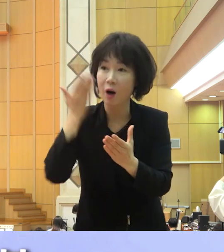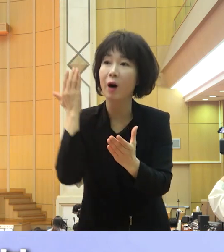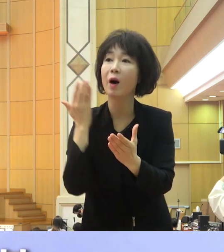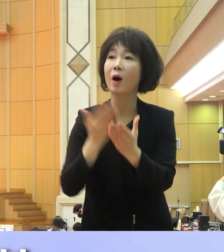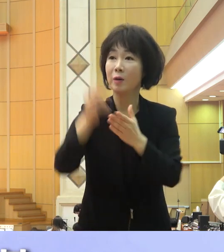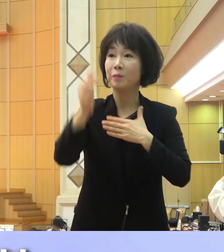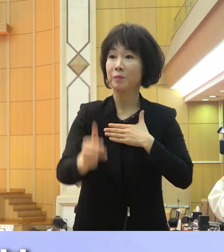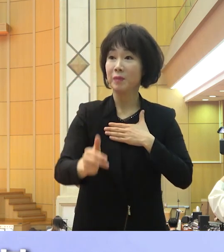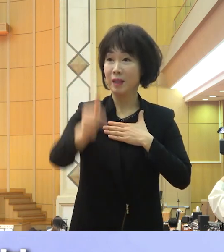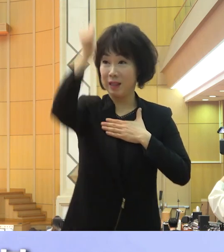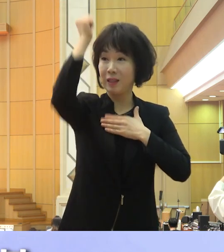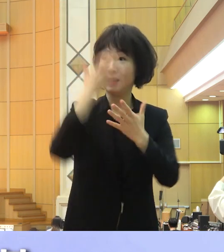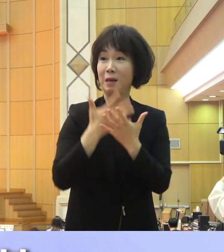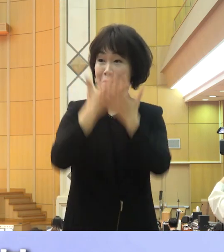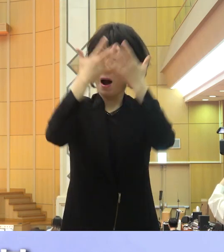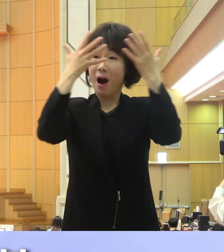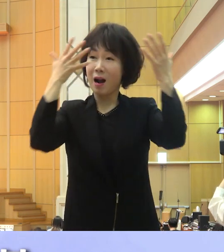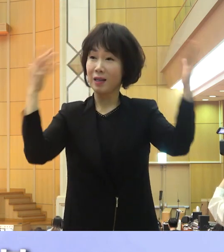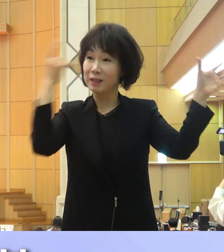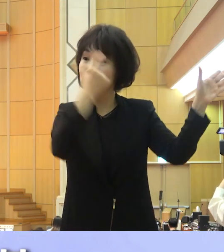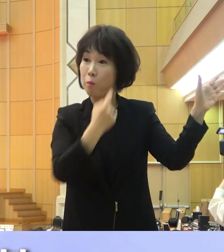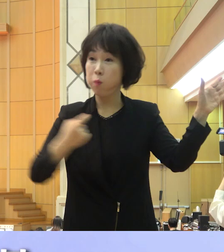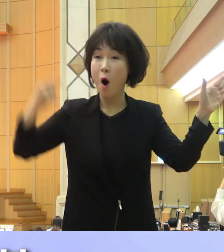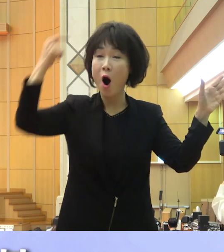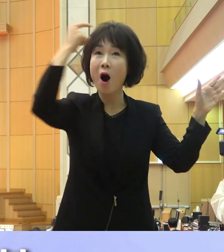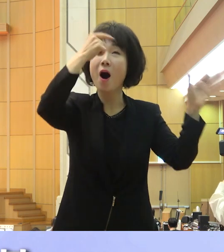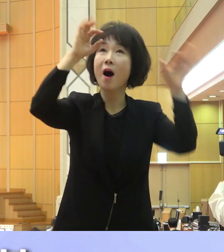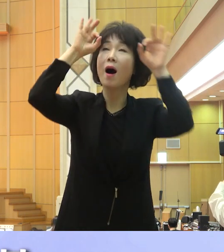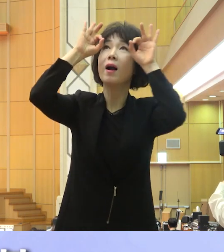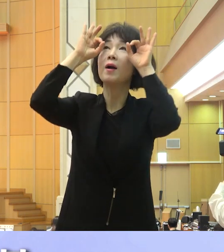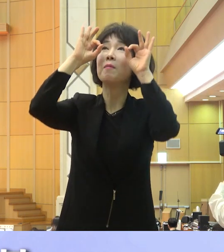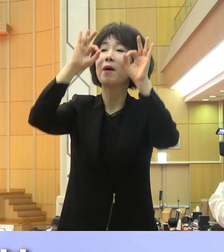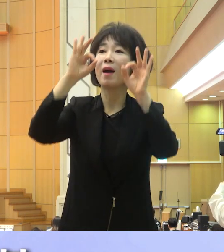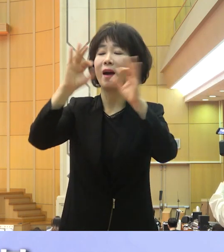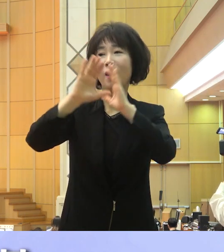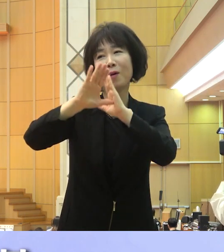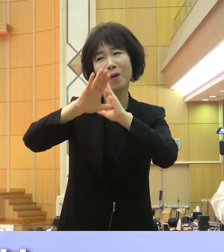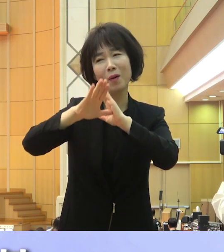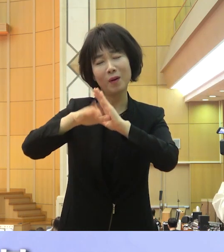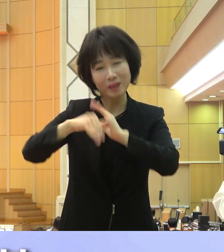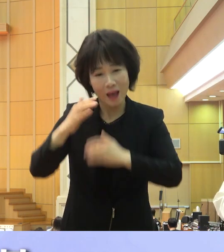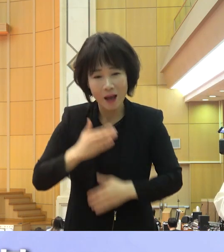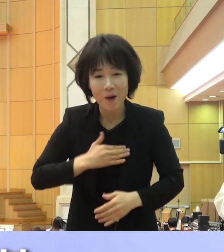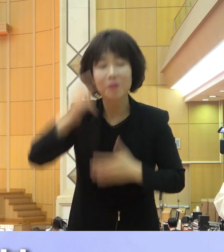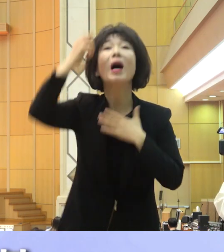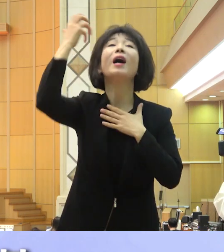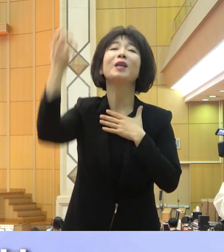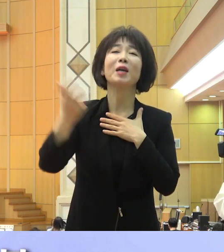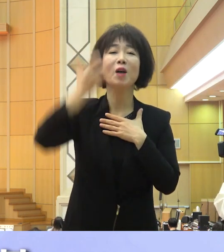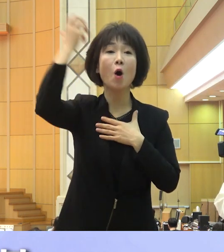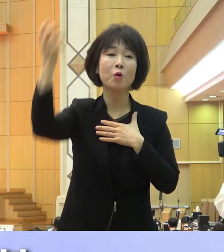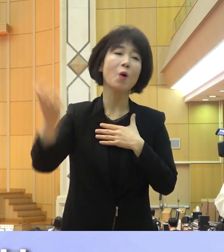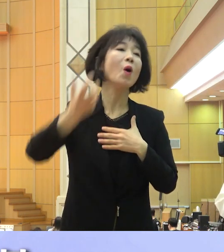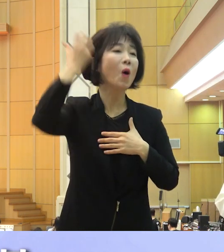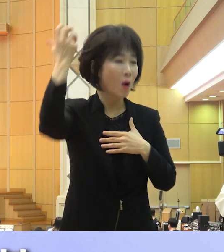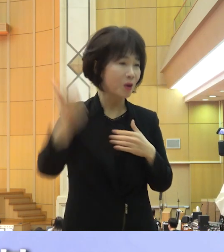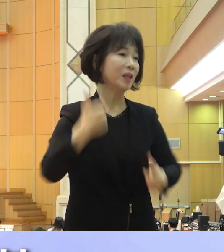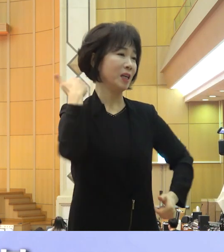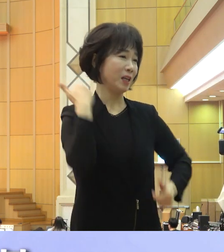주시옵소서. 그 밝은 얼굴 배울 때 나의